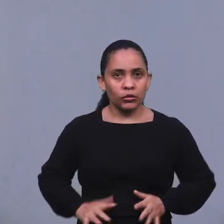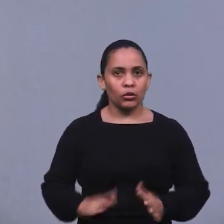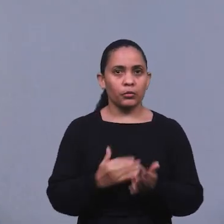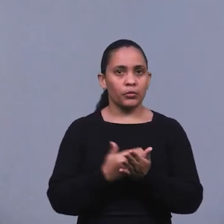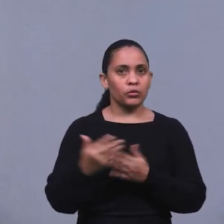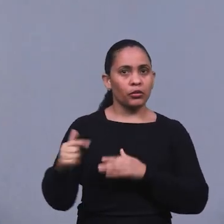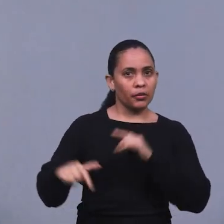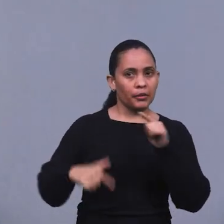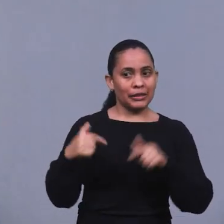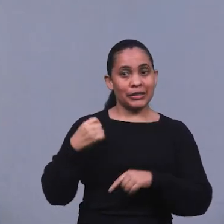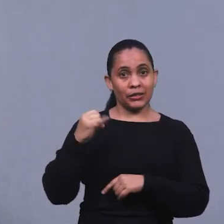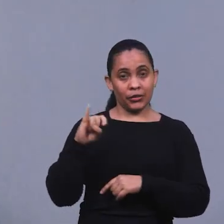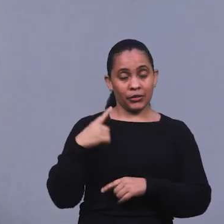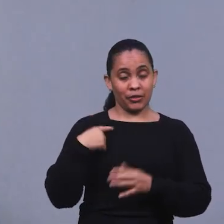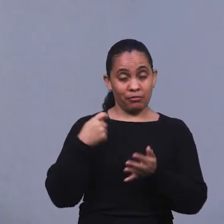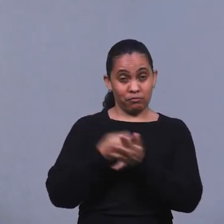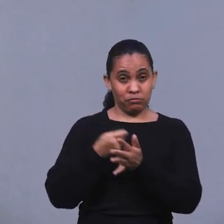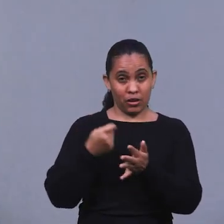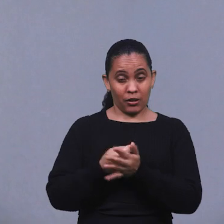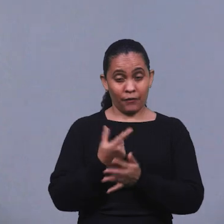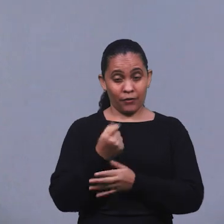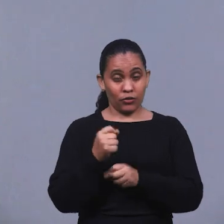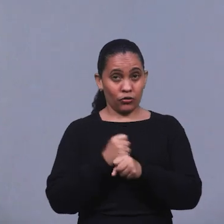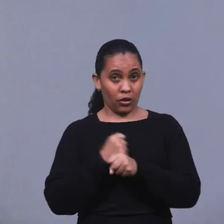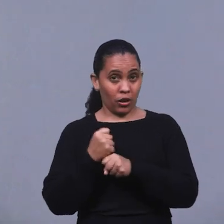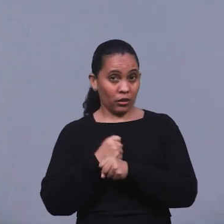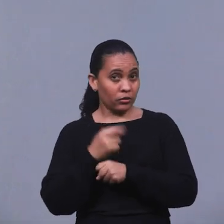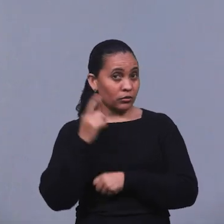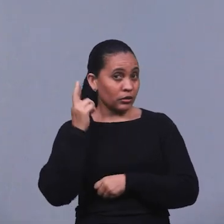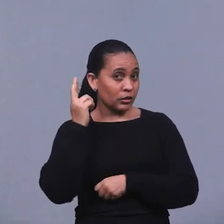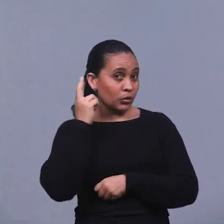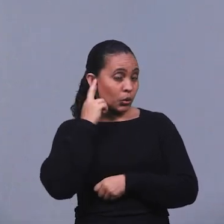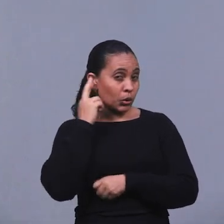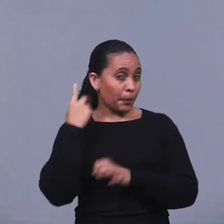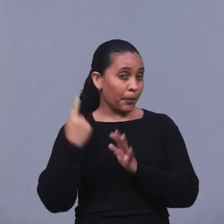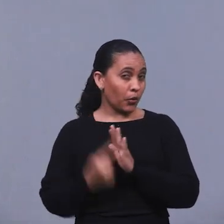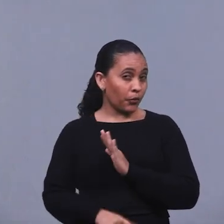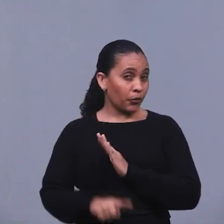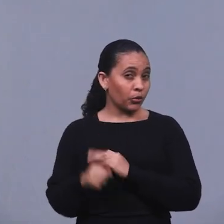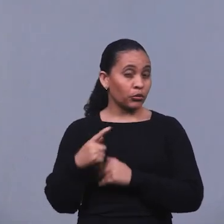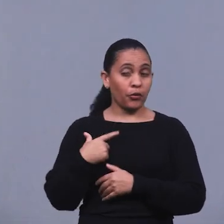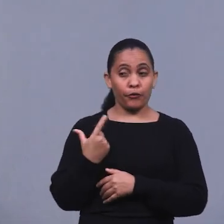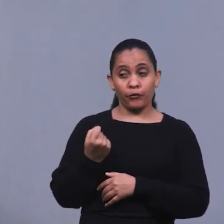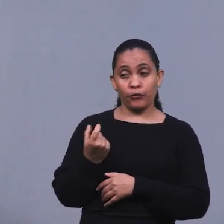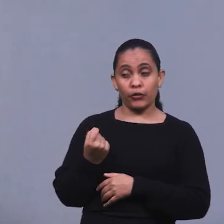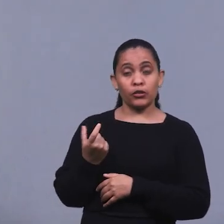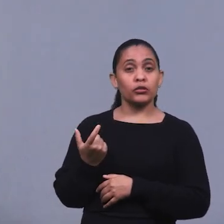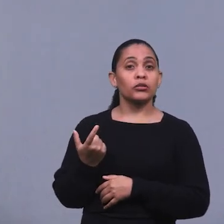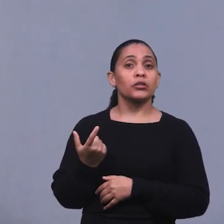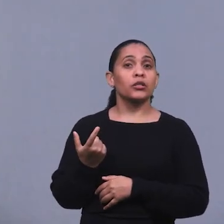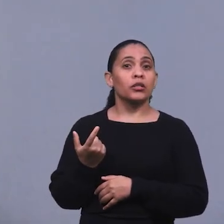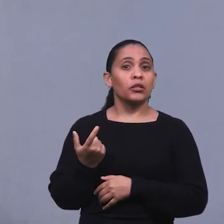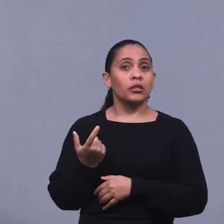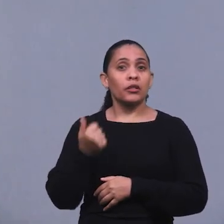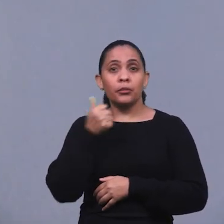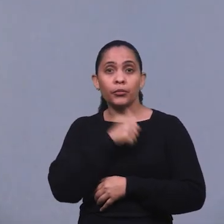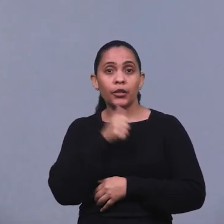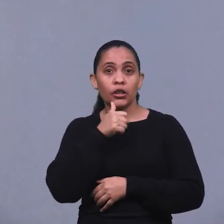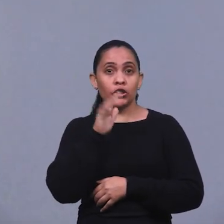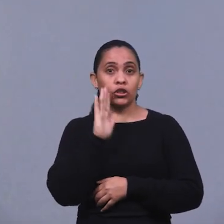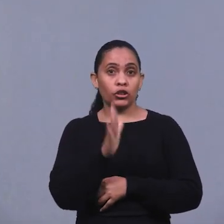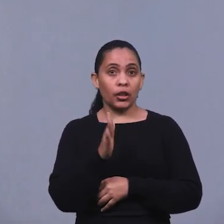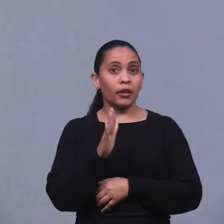trabalhar. Então, se você tem 20 anos de contribuição com a deficiência grave, com 20 anos de contribuição, a mulher já se